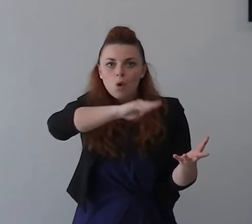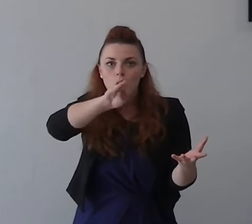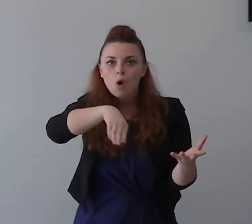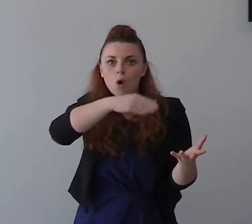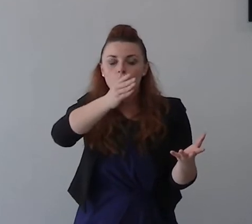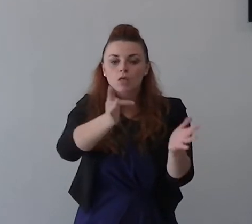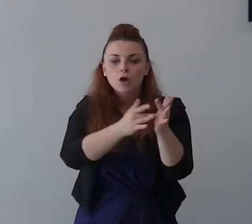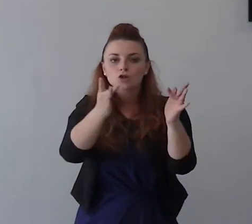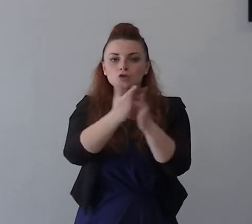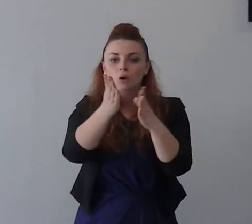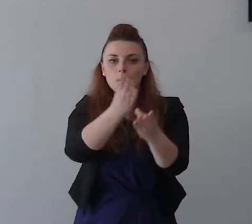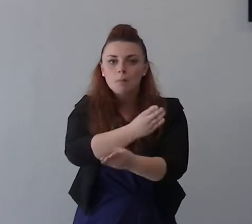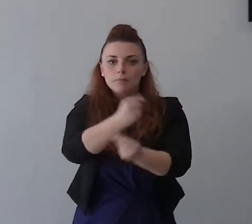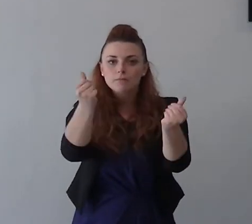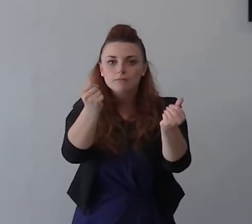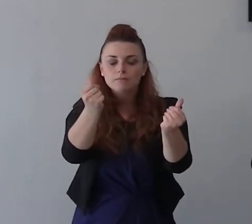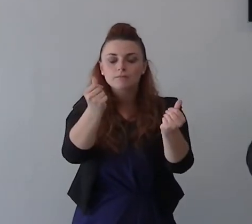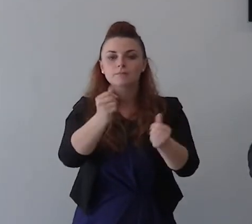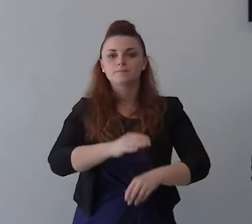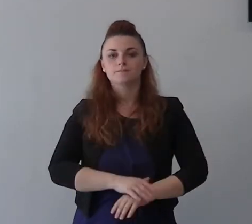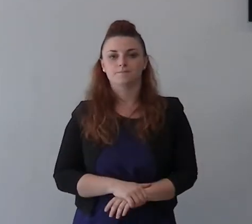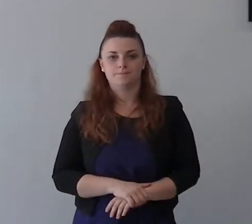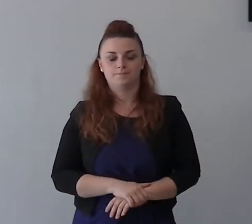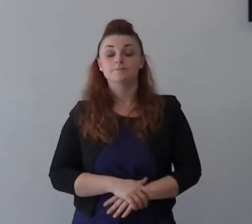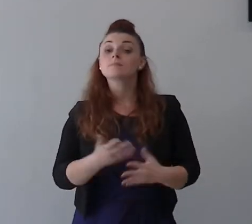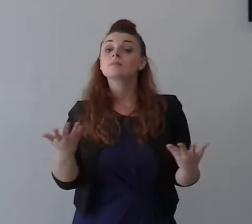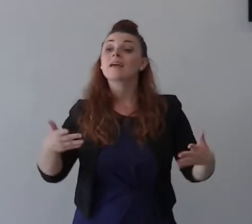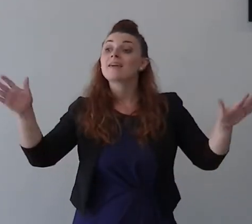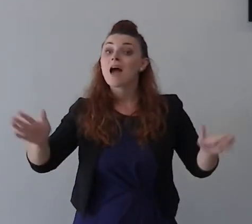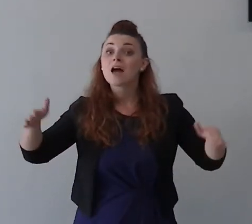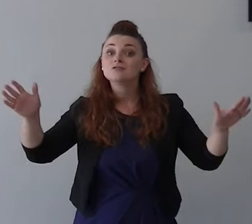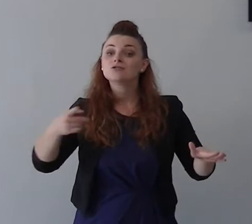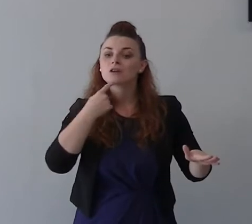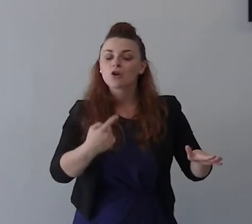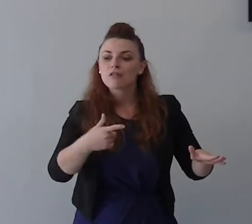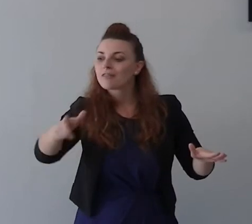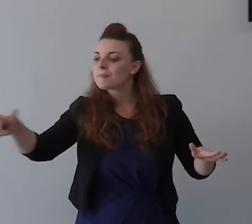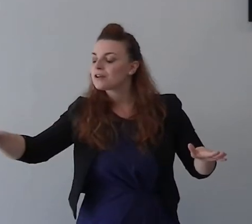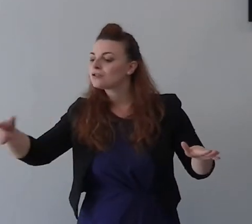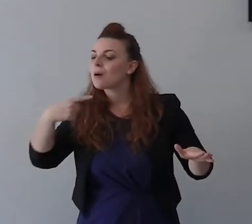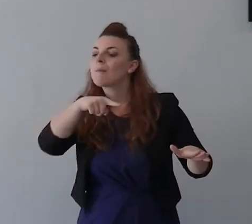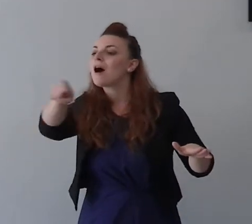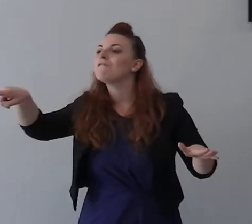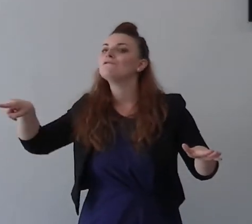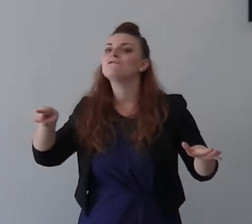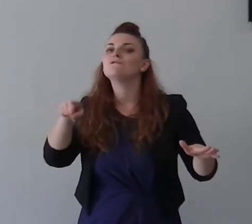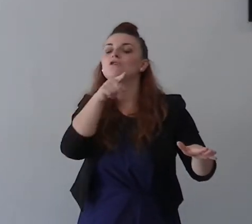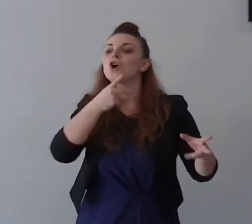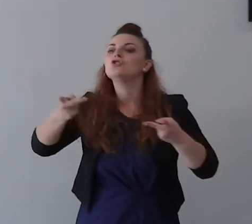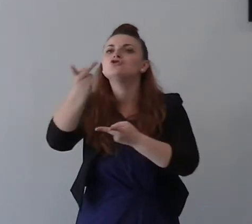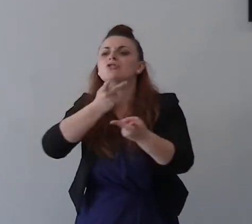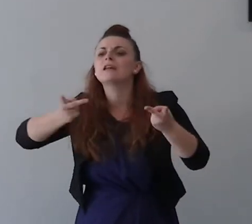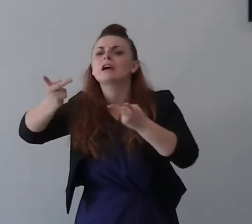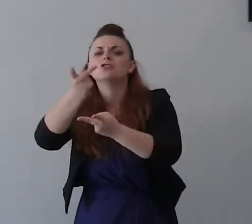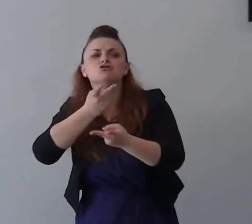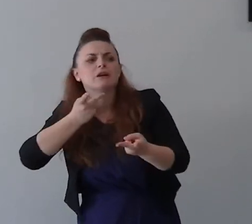andato, non era più lì. Gli angeli dissero: perché cercate tra i morti colui che